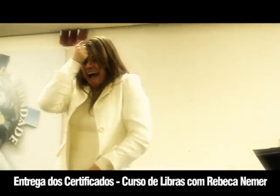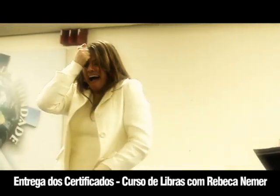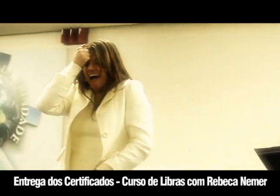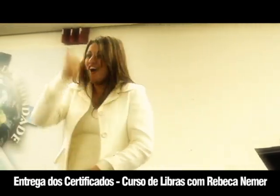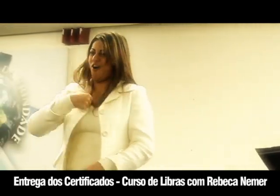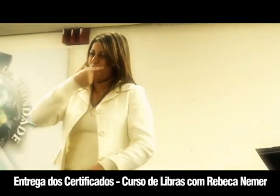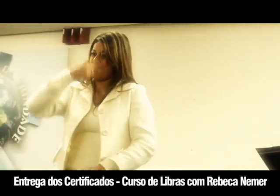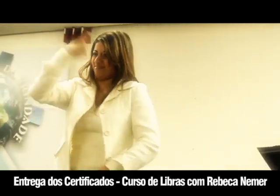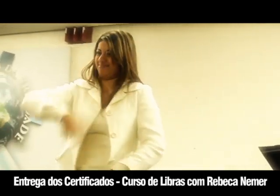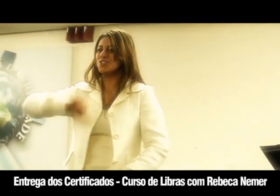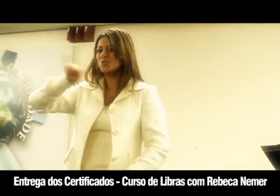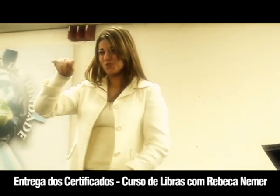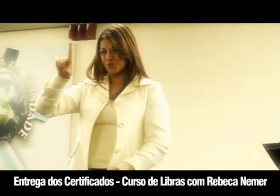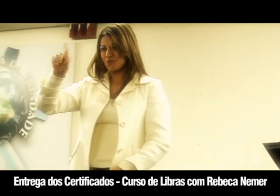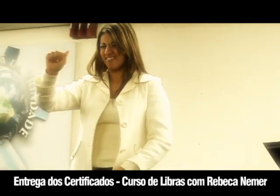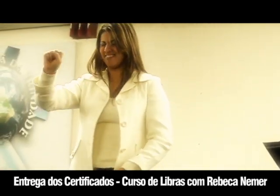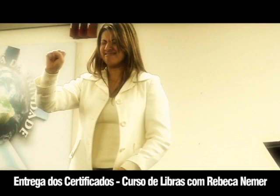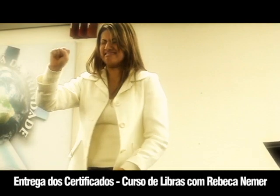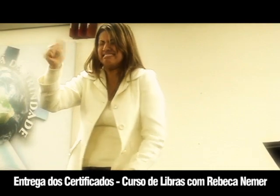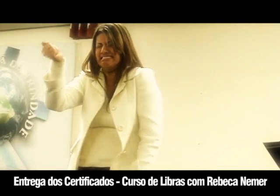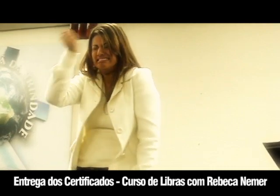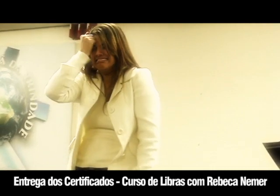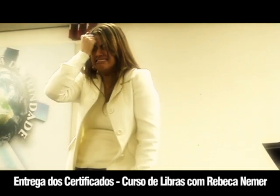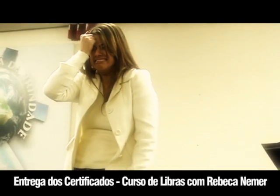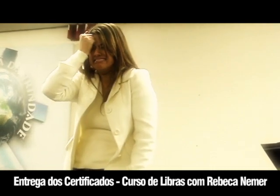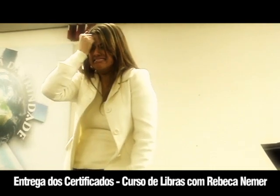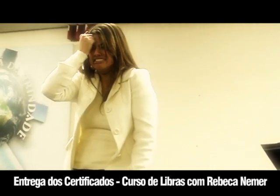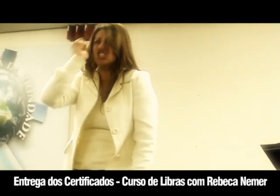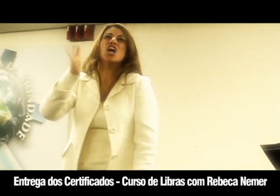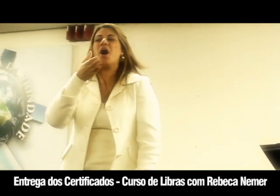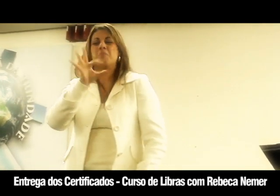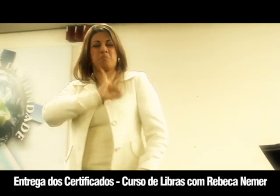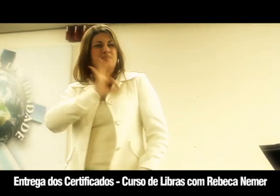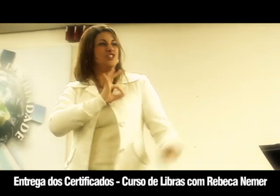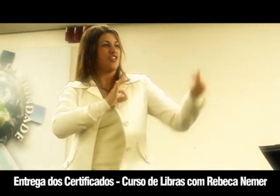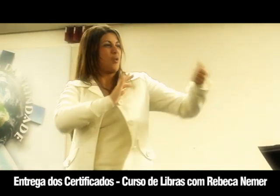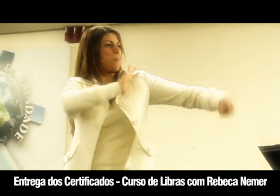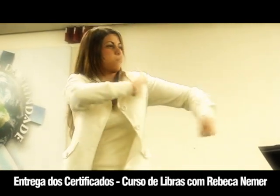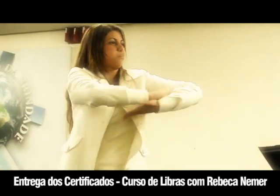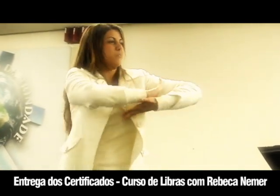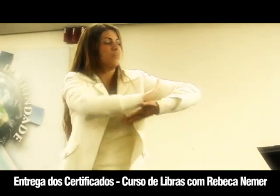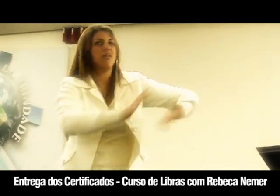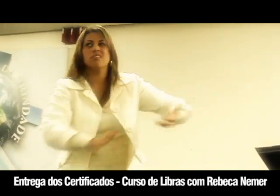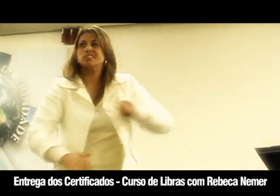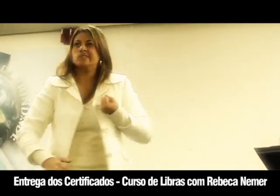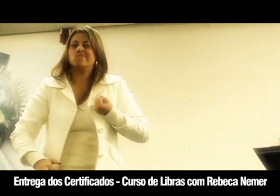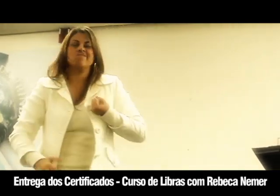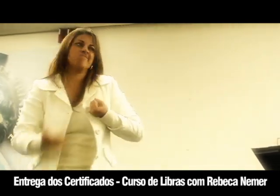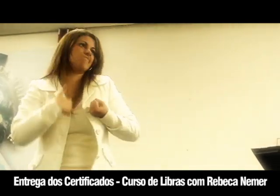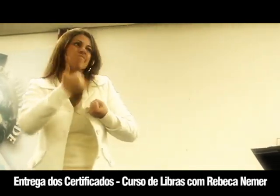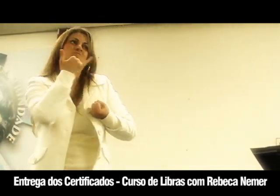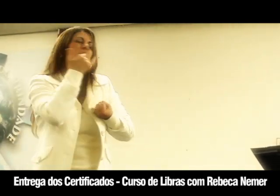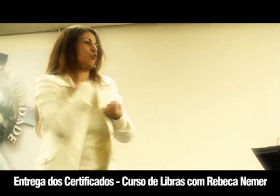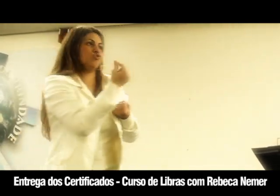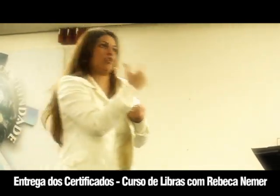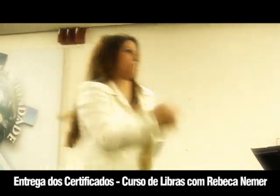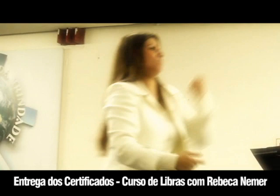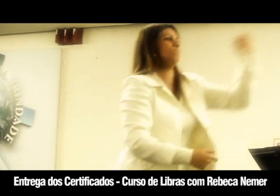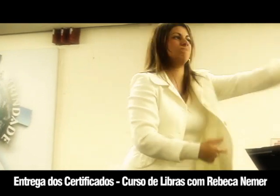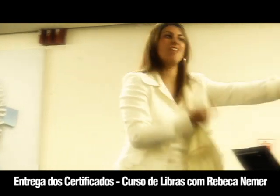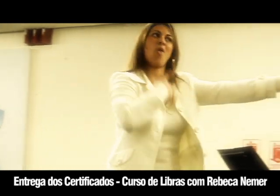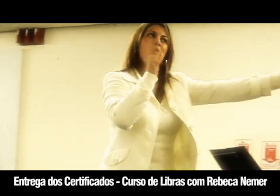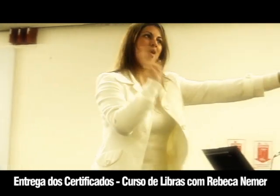verdadeiramente este homem é o Filho de Deus. No livro de Hebreus capítulo 4 versículo 15 diz que Cristo em tudo